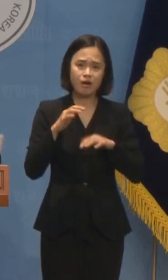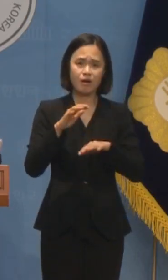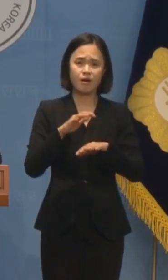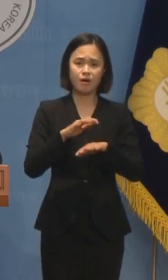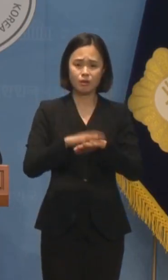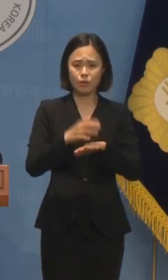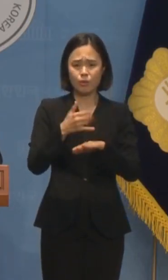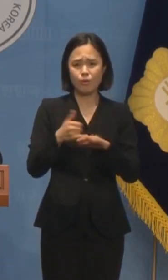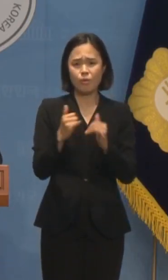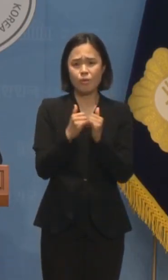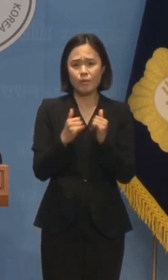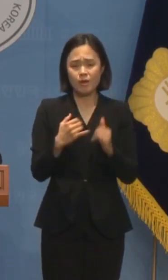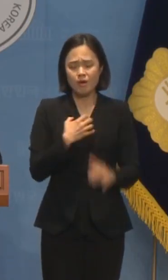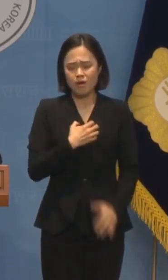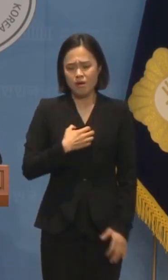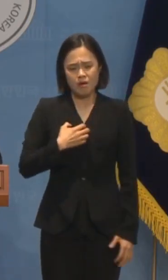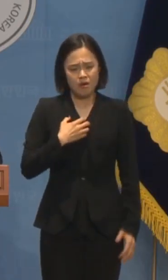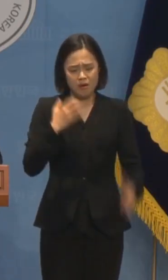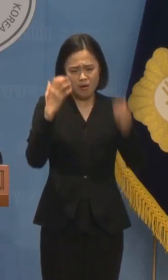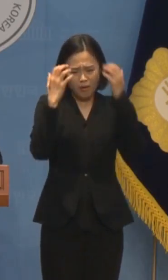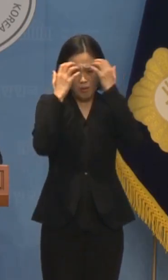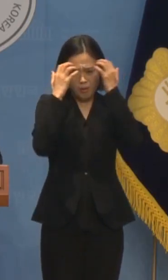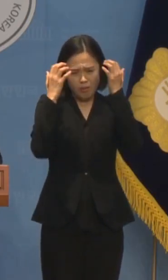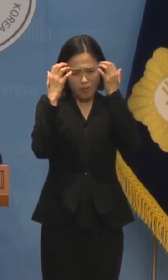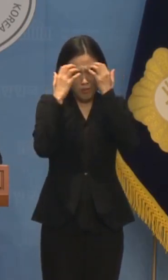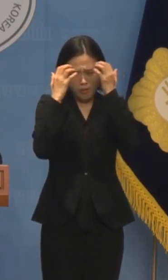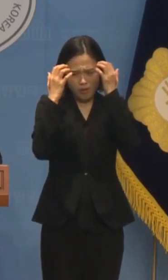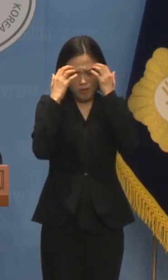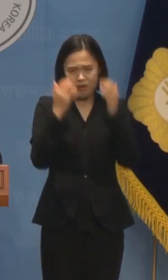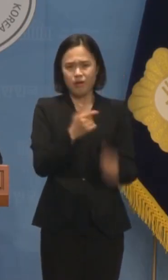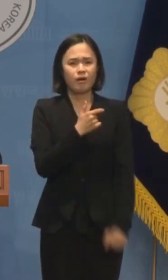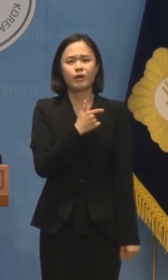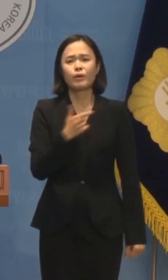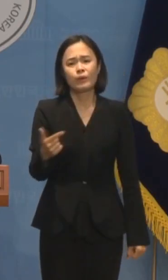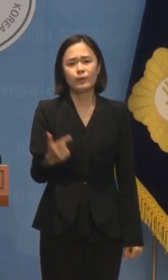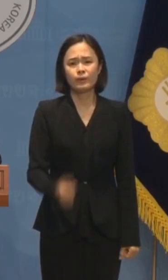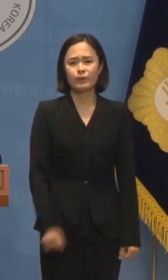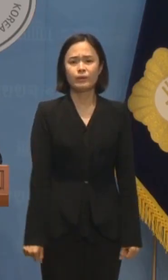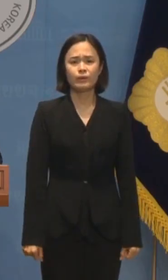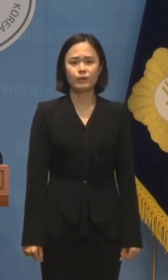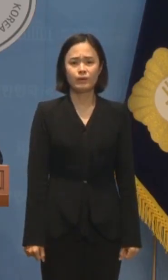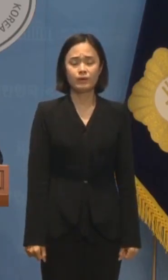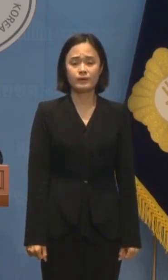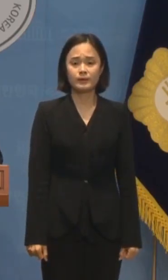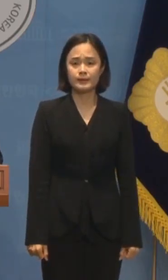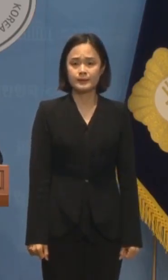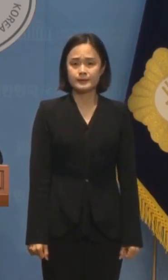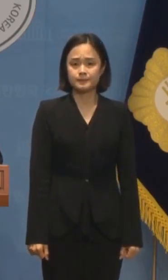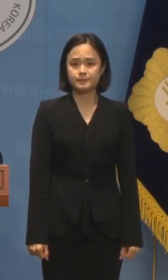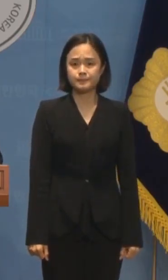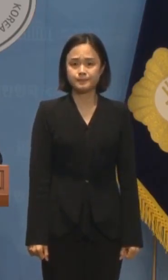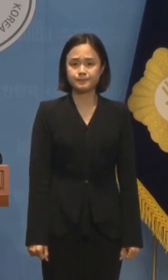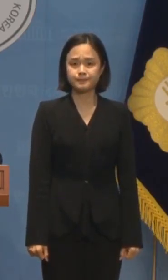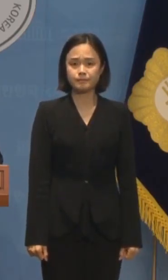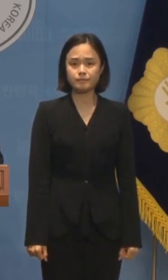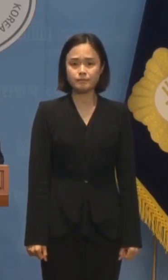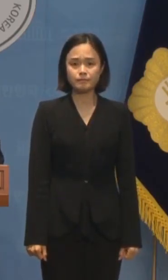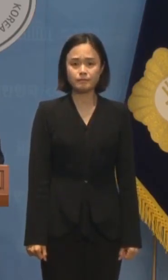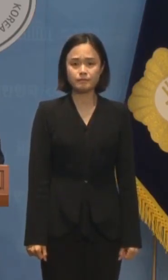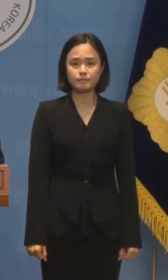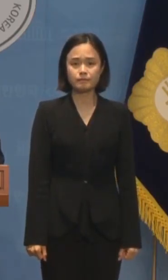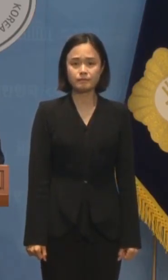가히 재난 상황이라는 말 외에는 달리 설명할 길이 없습니다. 벼랑 끝에